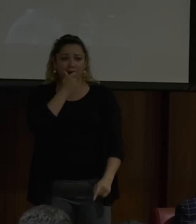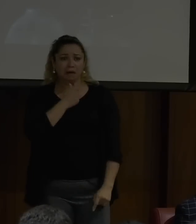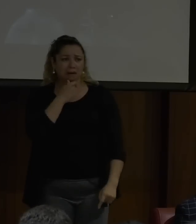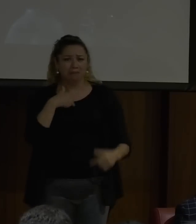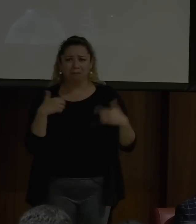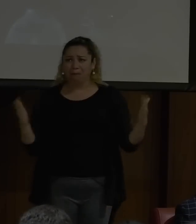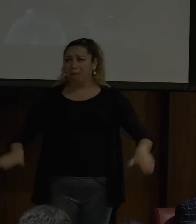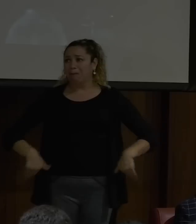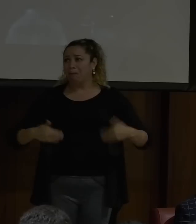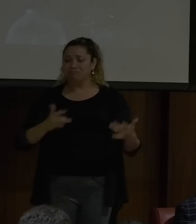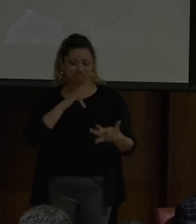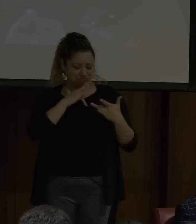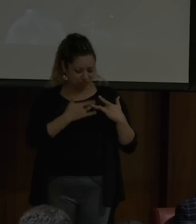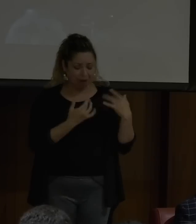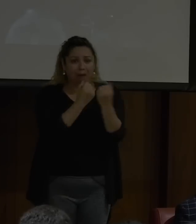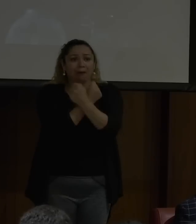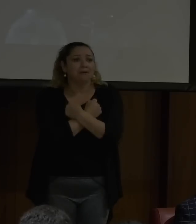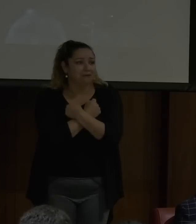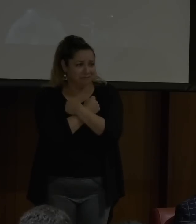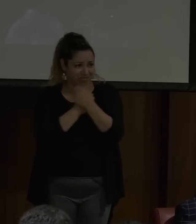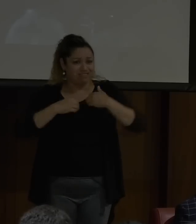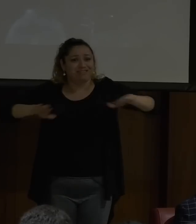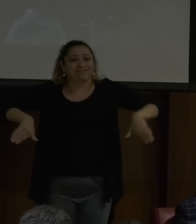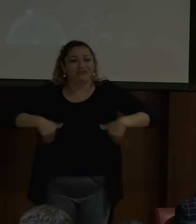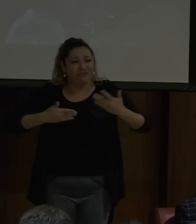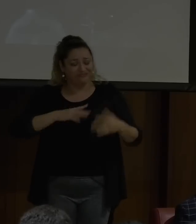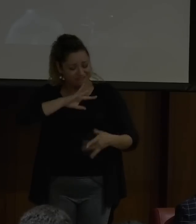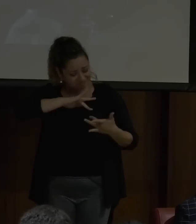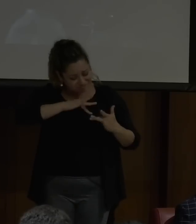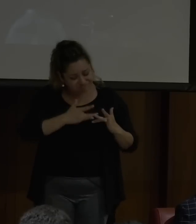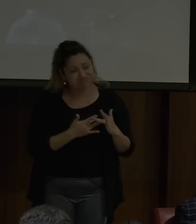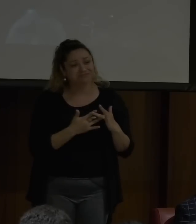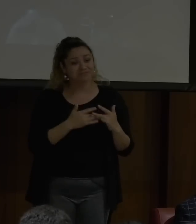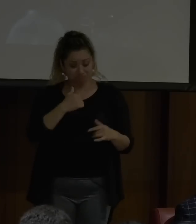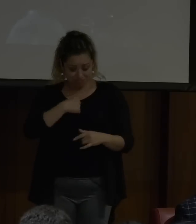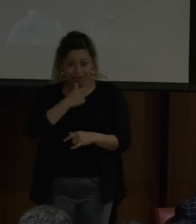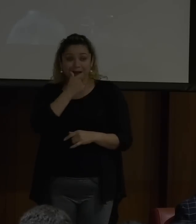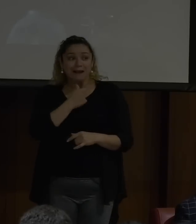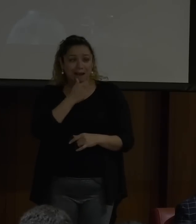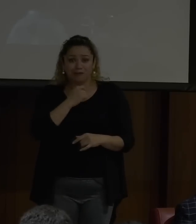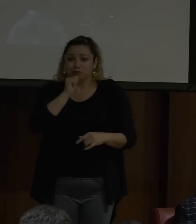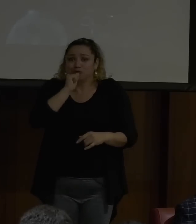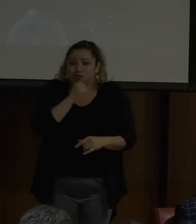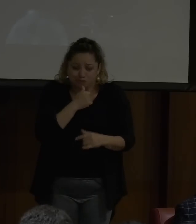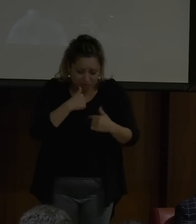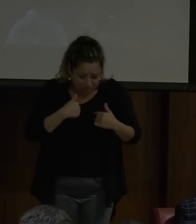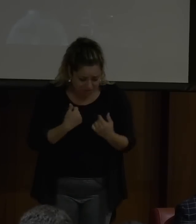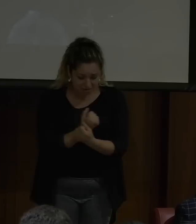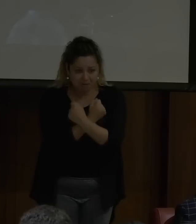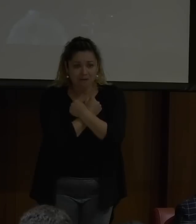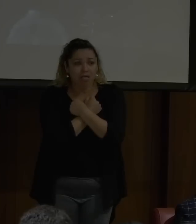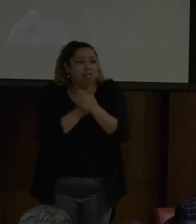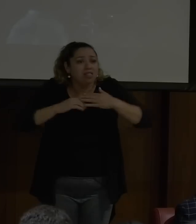amor y de dolor por esa herida. Y Leandro Díaz sufre de amor